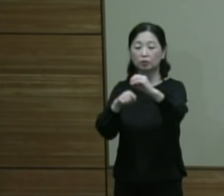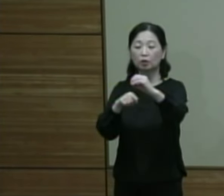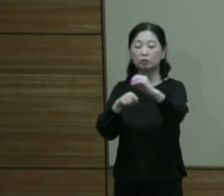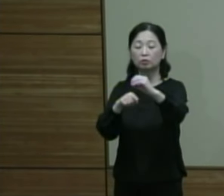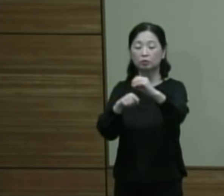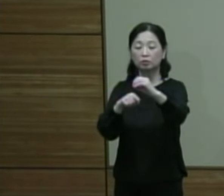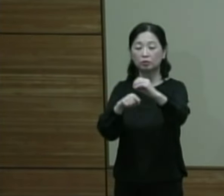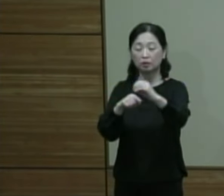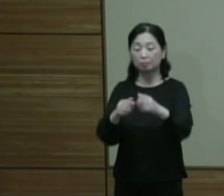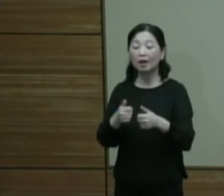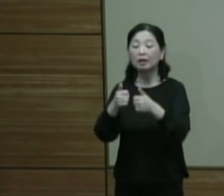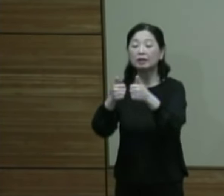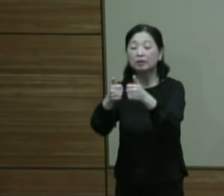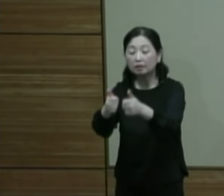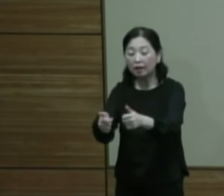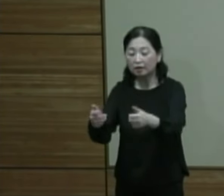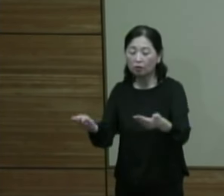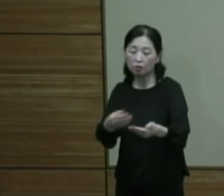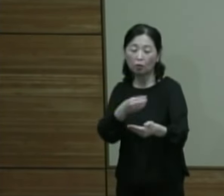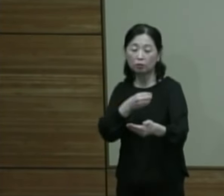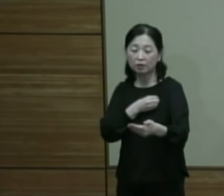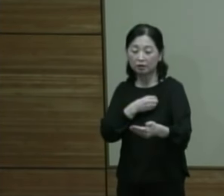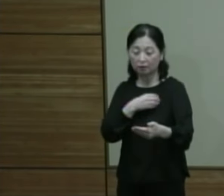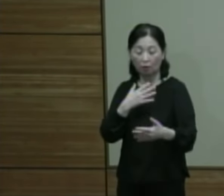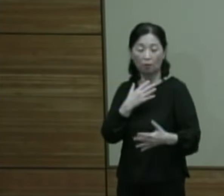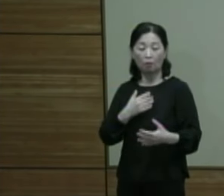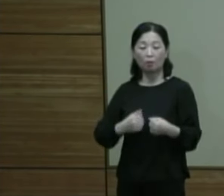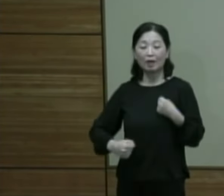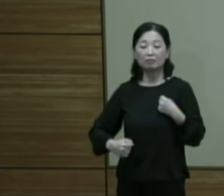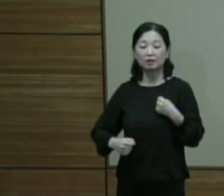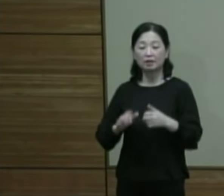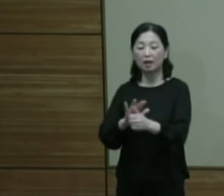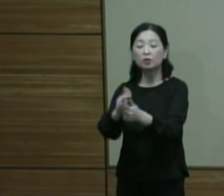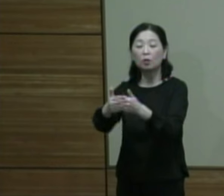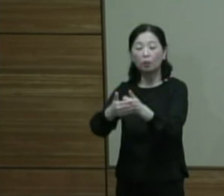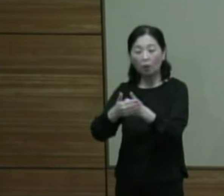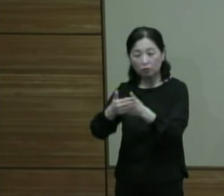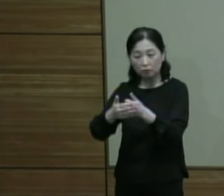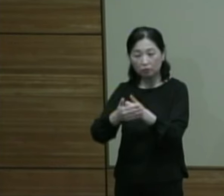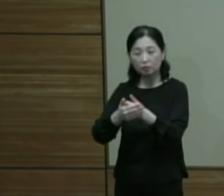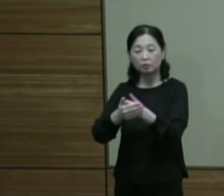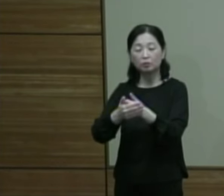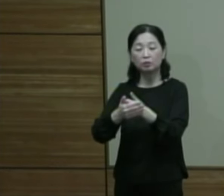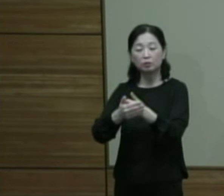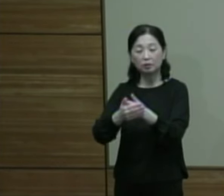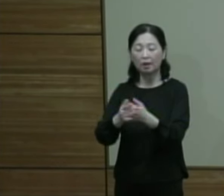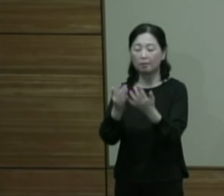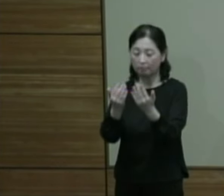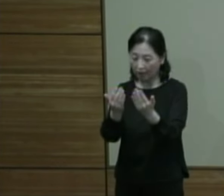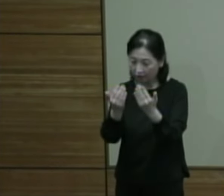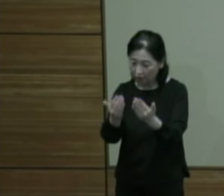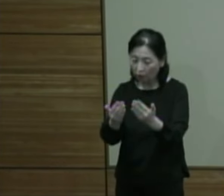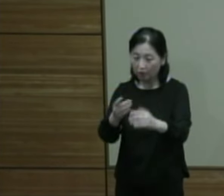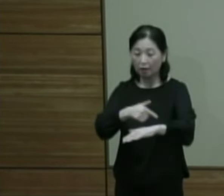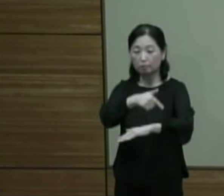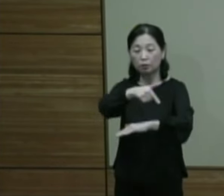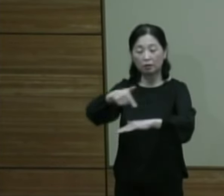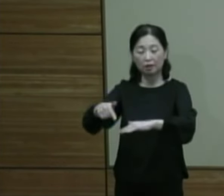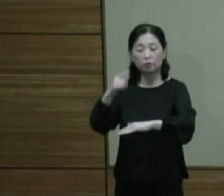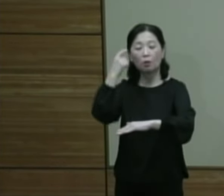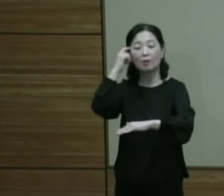ていただいて、振興局の職員さんと学生さんたちが協力していろんな、勉強したりプロジェクトをしていく